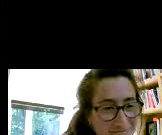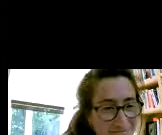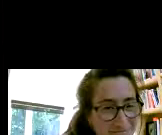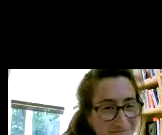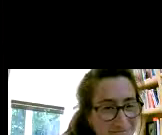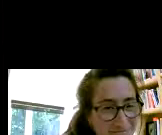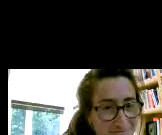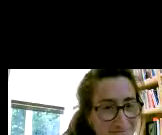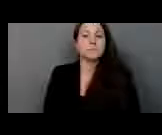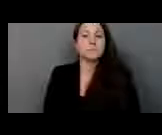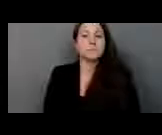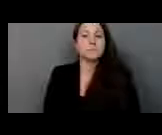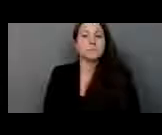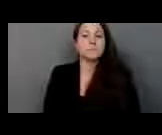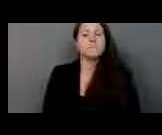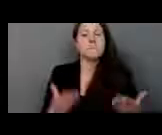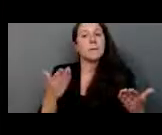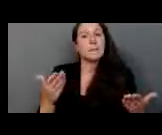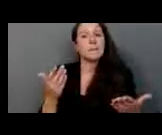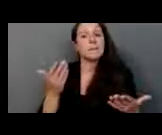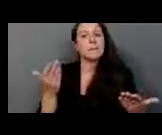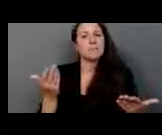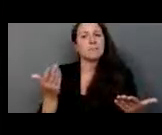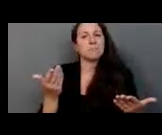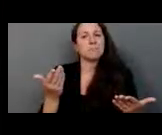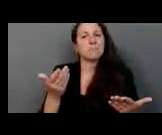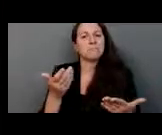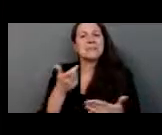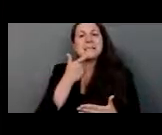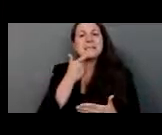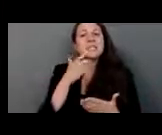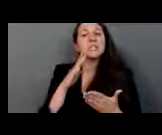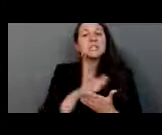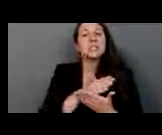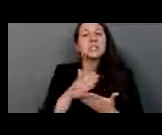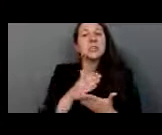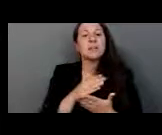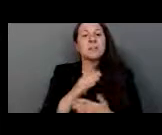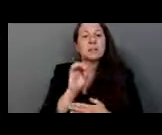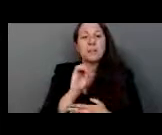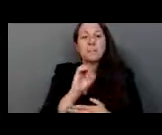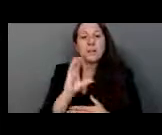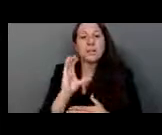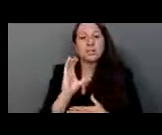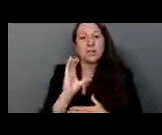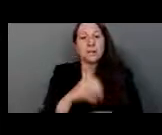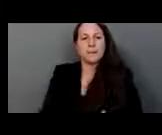Maintenant, nous allons écouter un extrait chanté par Émilie Charret, Moon